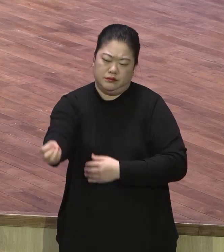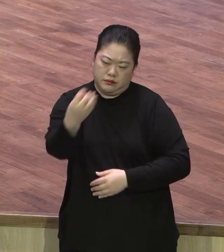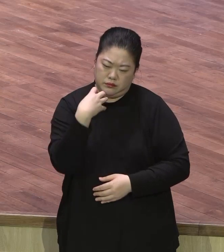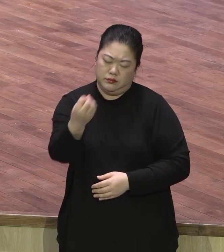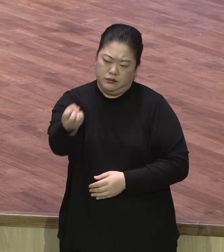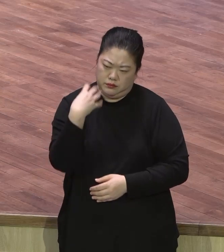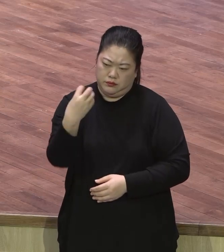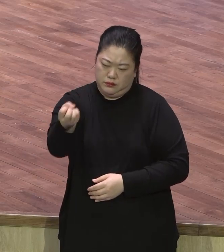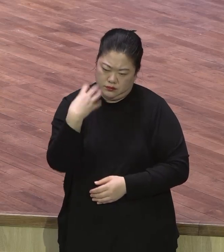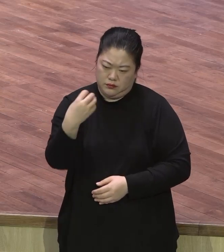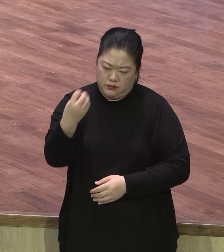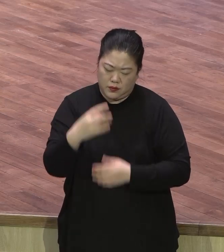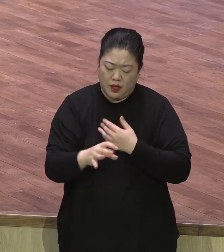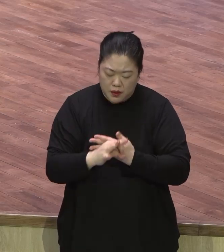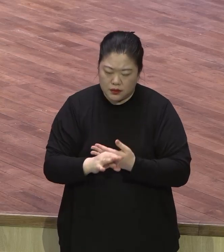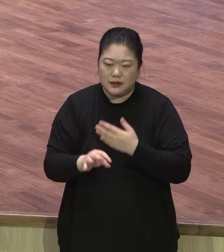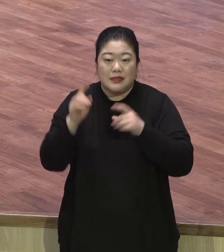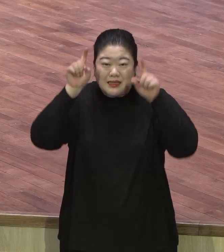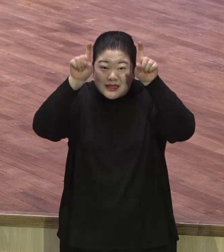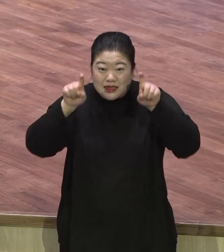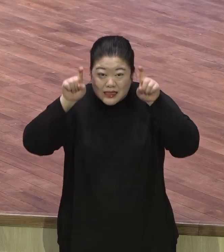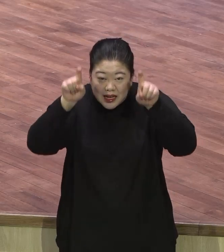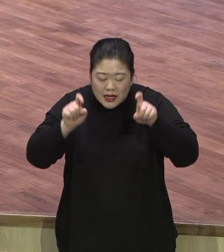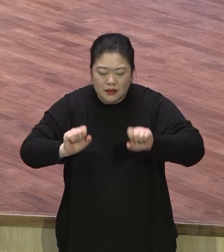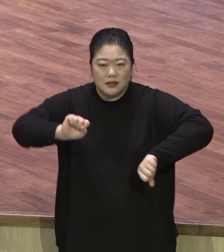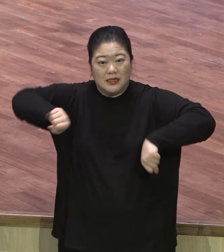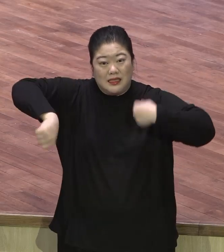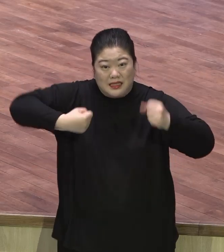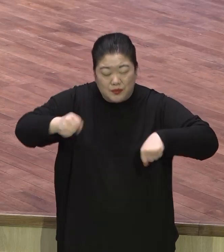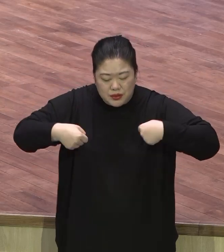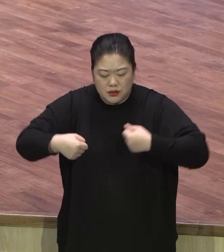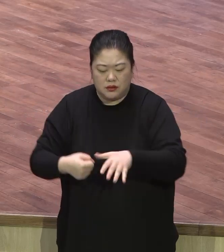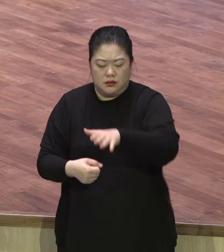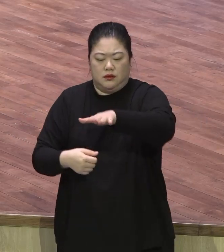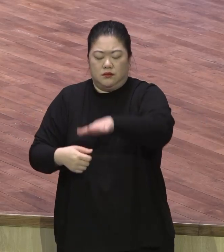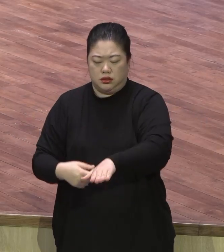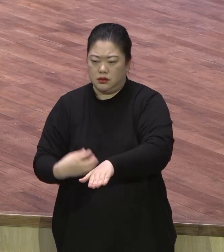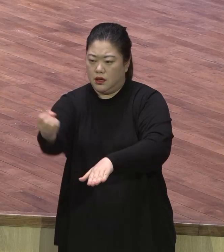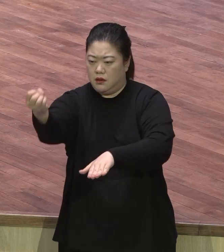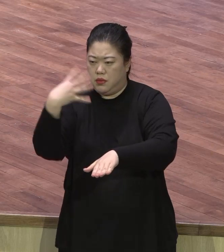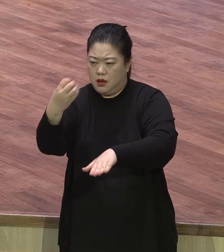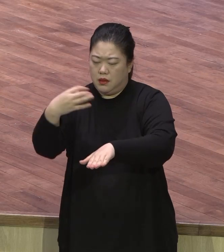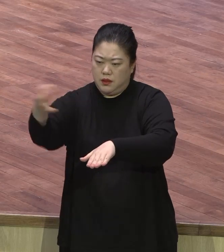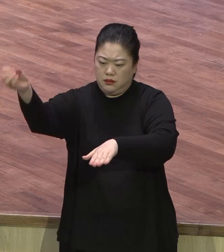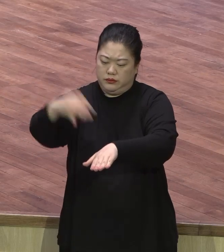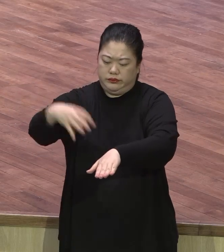해결해 주실 것을 강구하는 중보자의 역할이 제사장이 하는 거예요